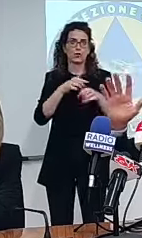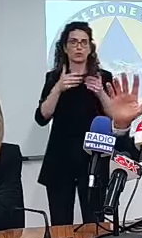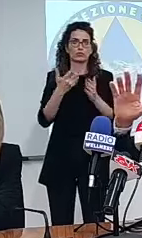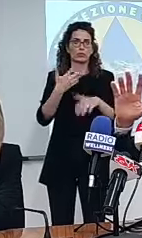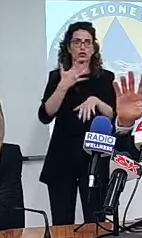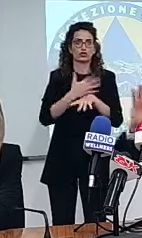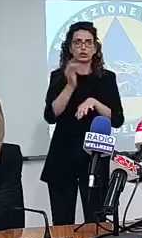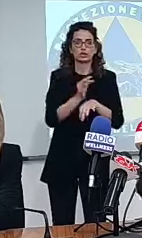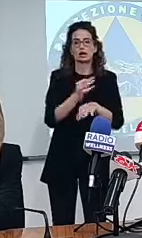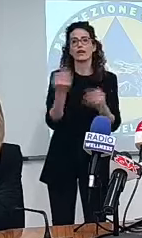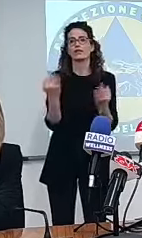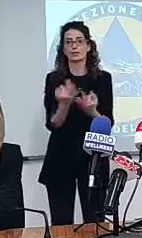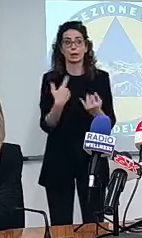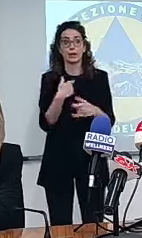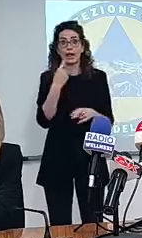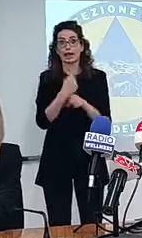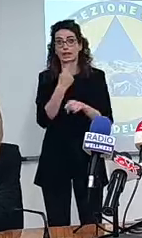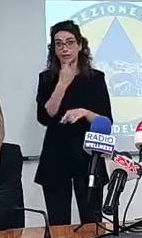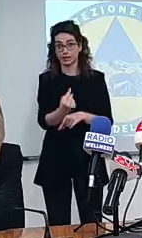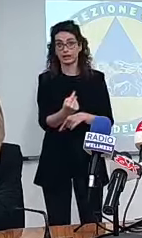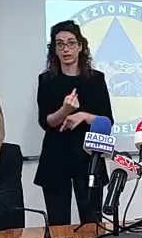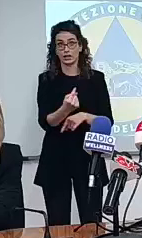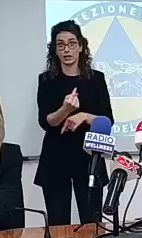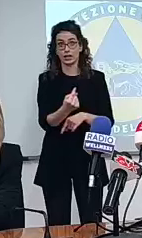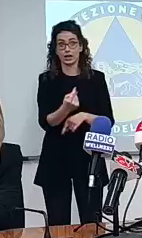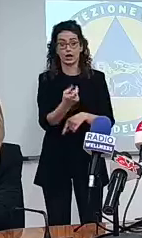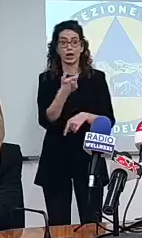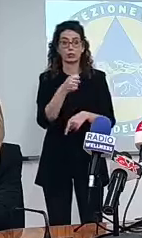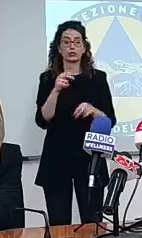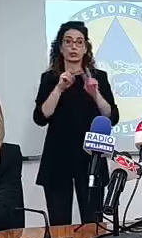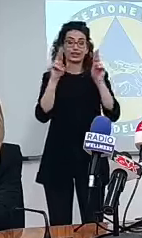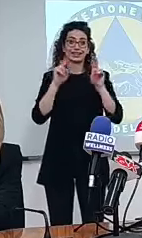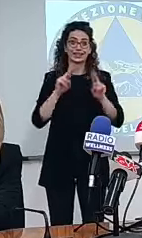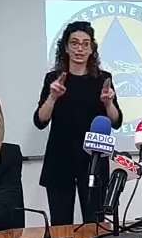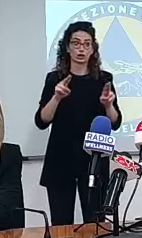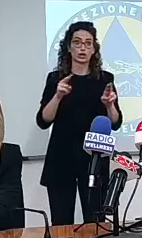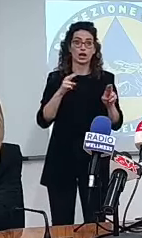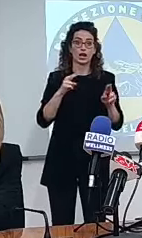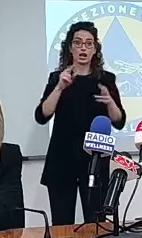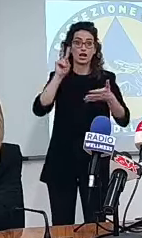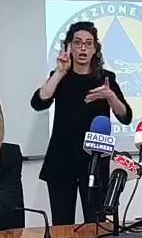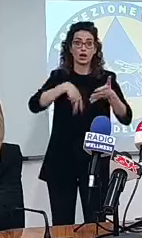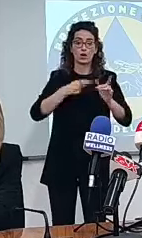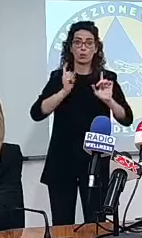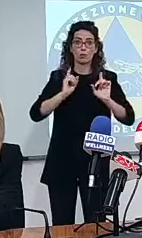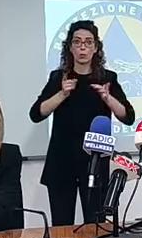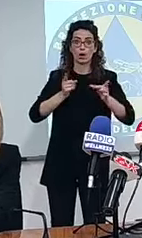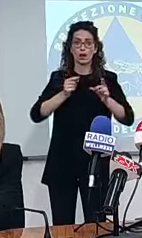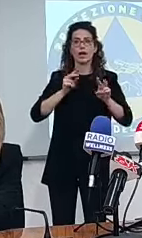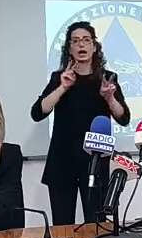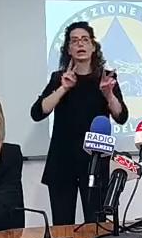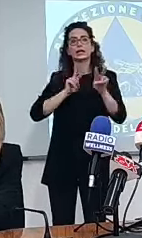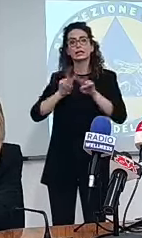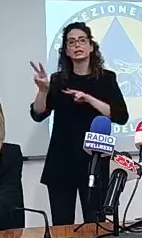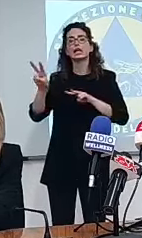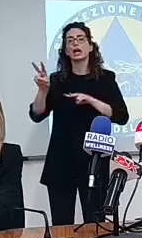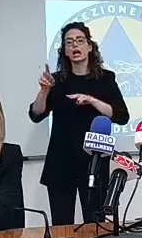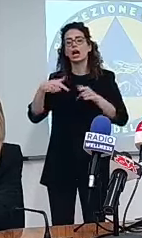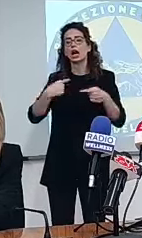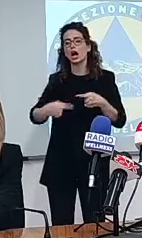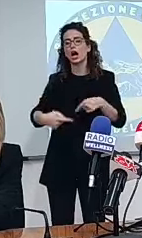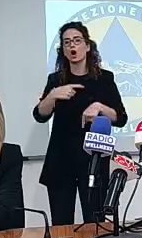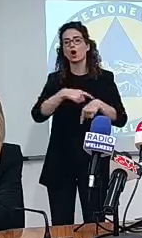ok, ma lo dovete dirlo, perché a livello internazionale stanno leggendo che in Italia siamo ancora col